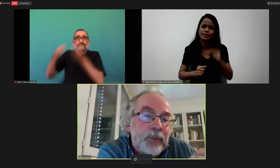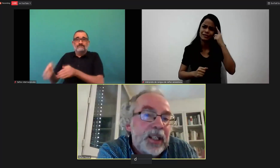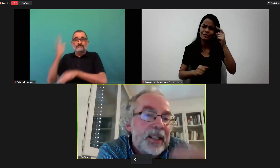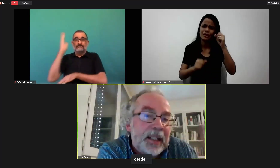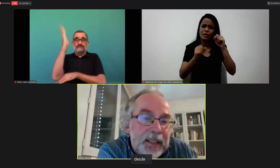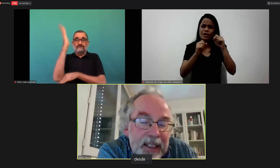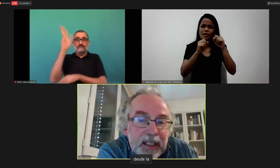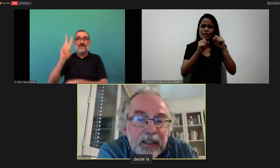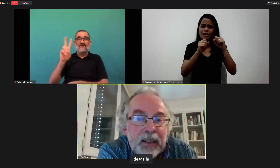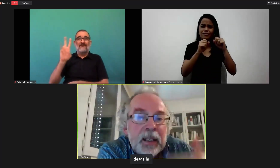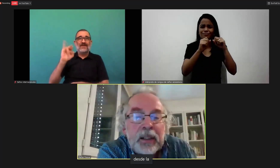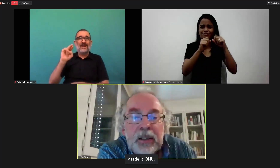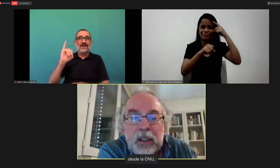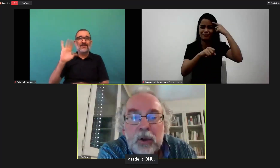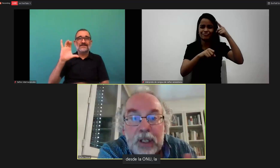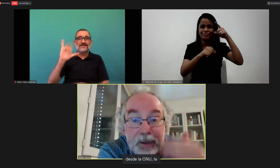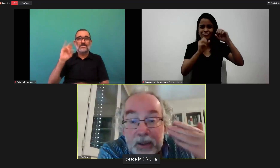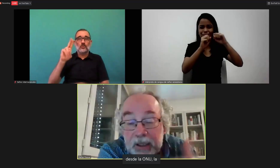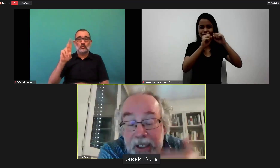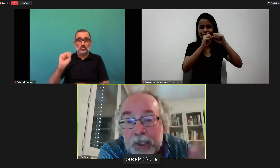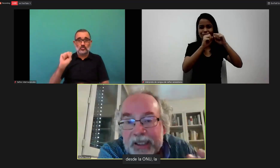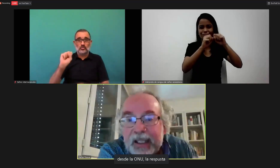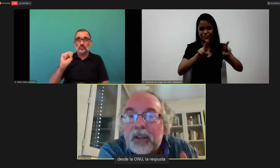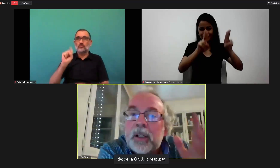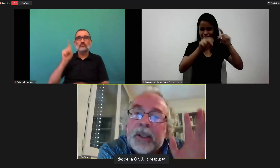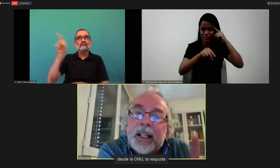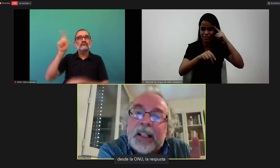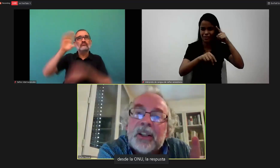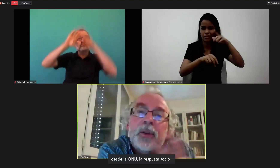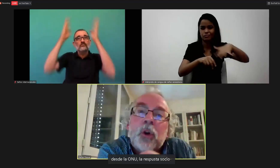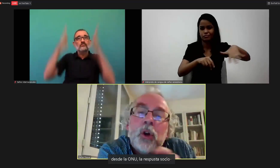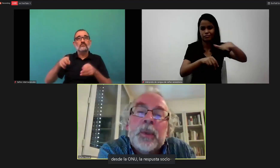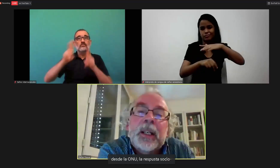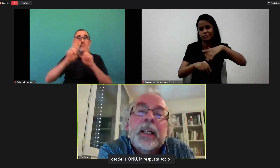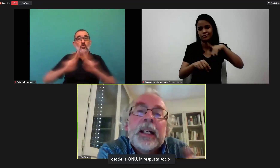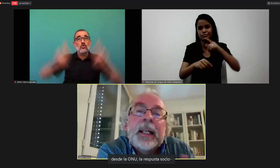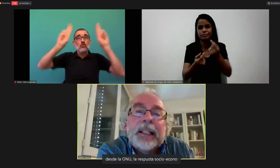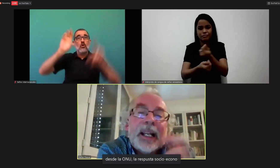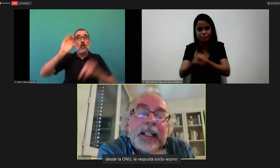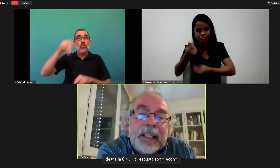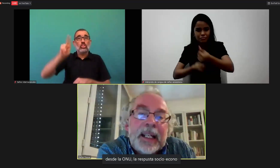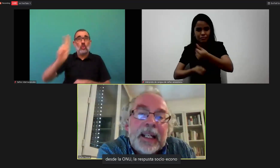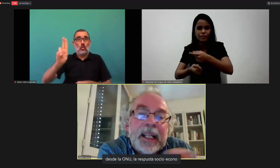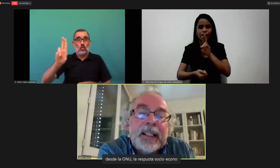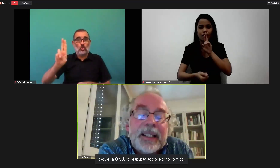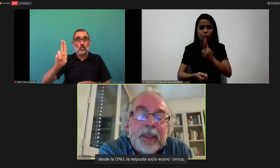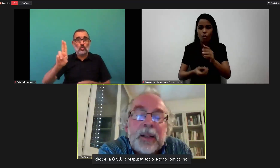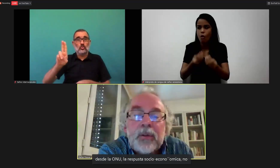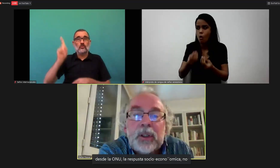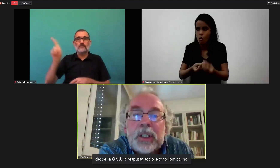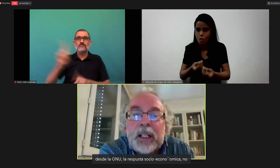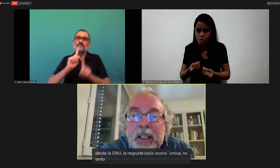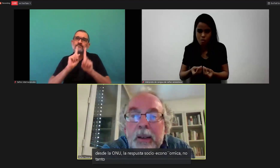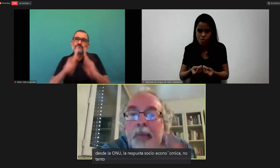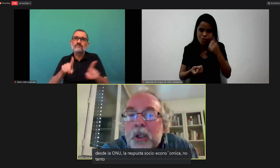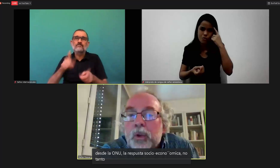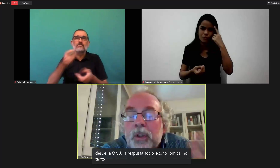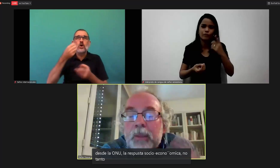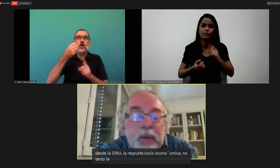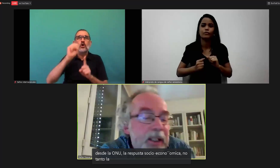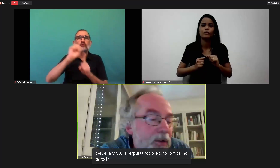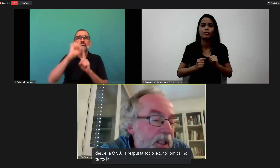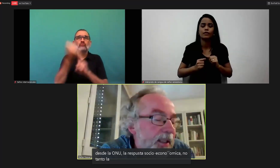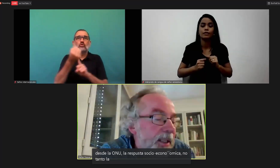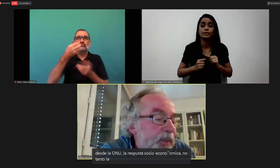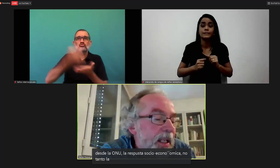no tanto la respuesta sanitaria, ni la humanitaria, sino realmente la socioeconómica, la lidera en el sistema de Naciones Unidas el PNUD,